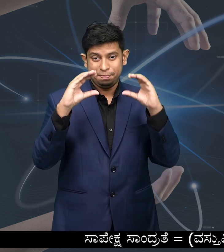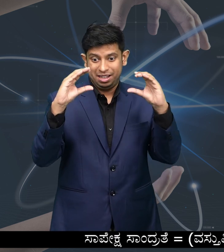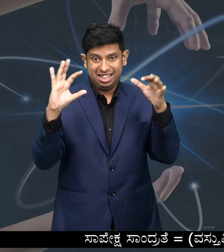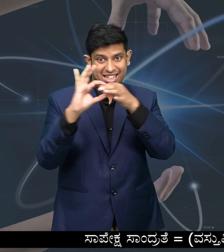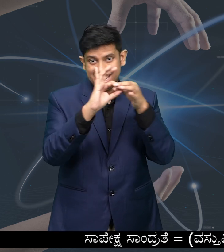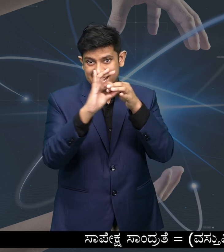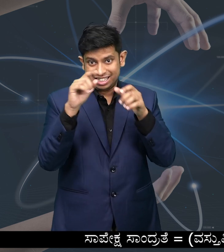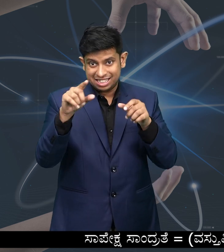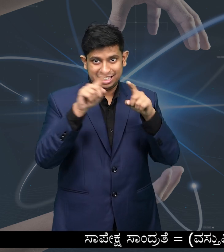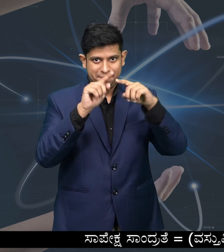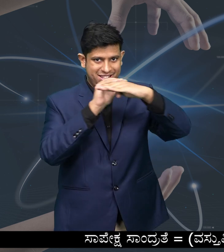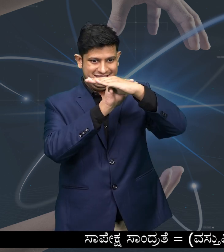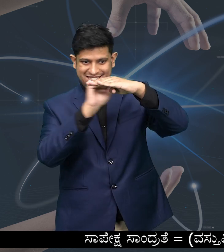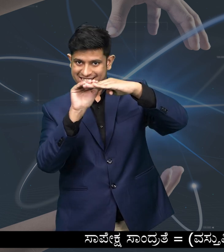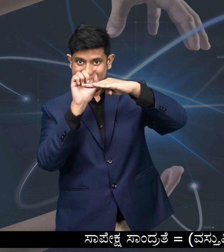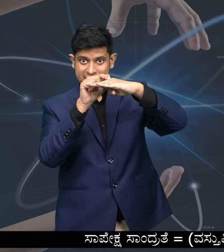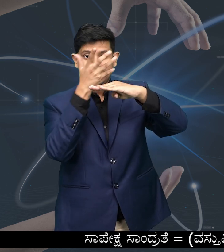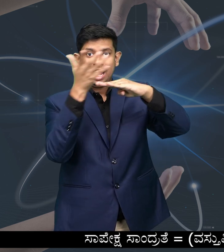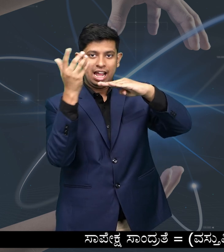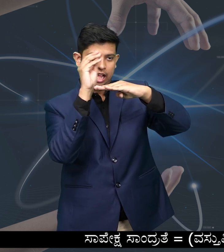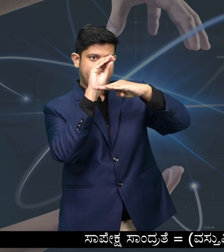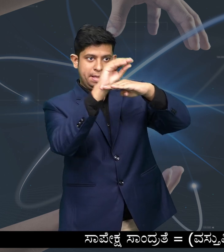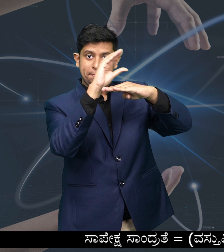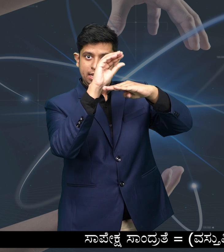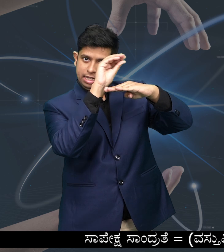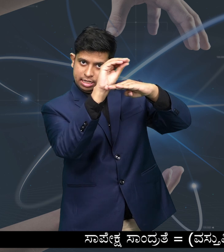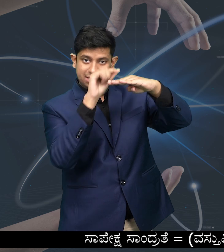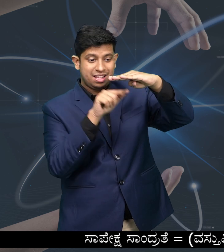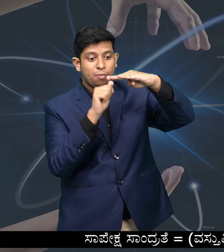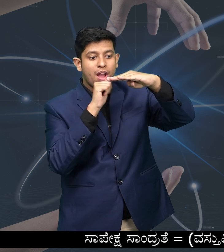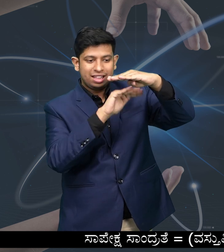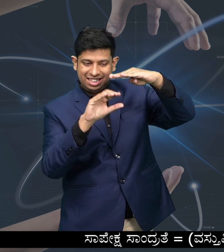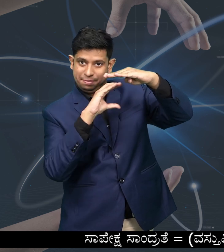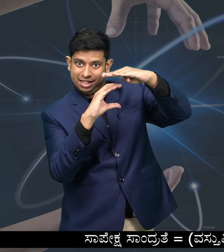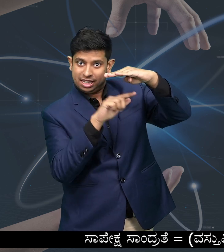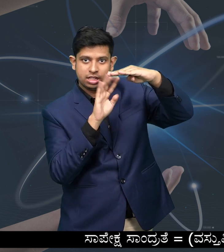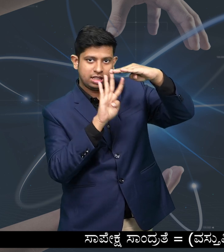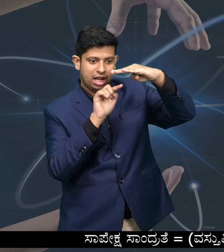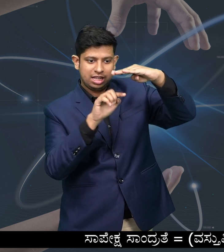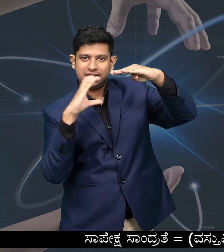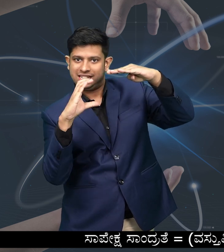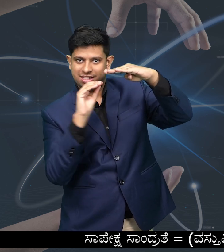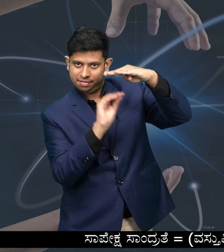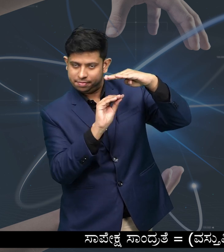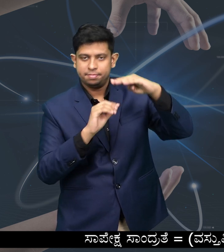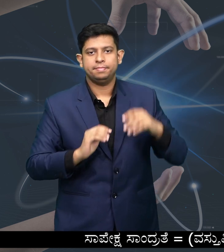ಸಾಪೇಕ್ಷ ಸಾಂದ್ರತೆ ಈಸ್ ಈಕ್ವಲ್ ಟು ವಸ್ತುವಿನ ಸಾಂದ್ರತೆ ಅಥವಾ ನೀರಿನ ಸಾಂದ್ರತೆ 4 ಡಿಗ್ರಿ ಸೆಲ್ಸಿಯಸ್ನಲ್ಲಿ.